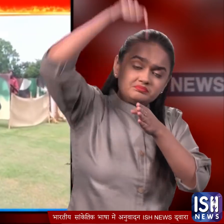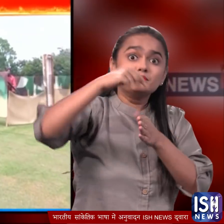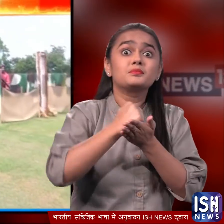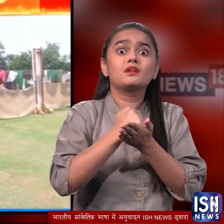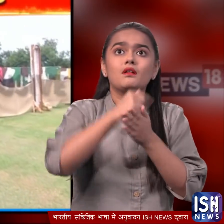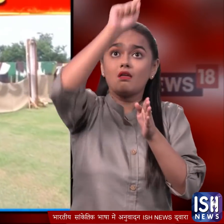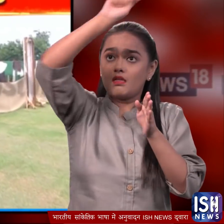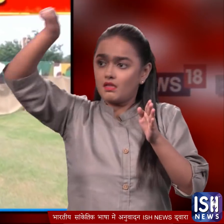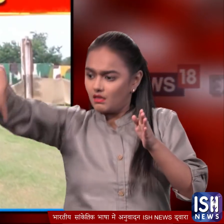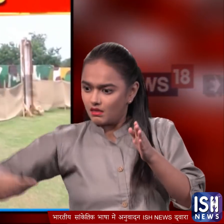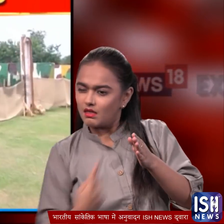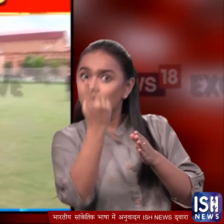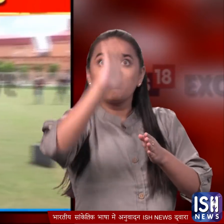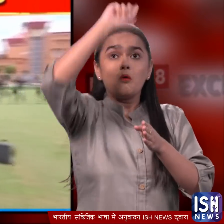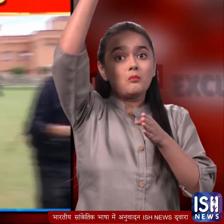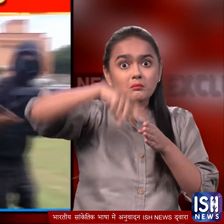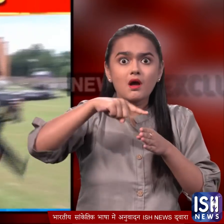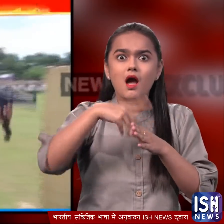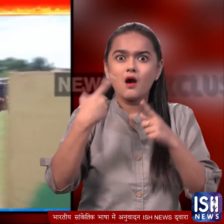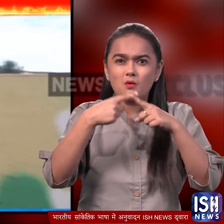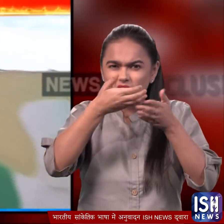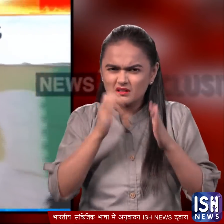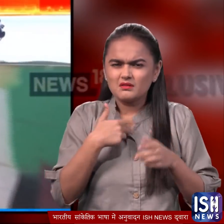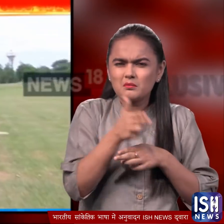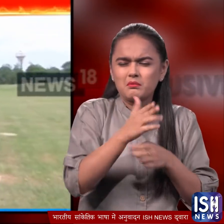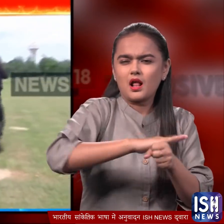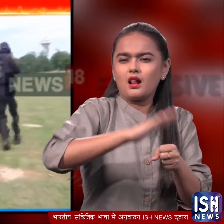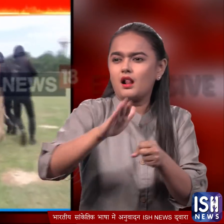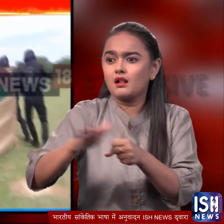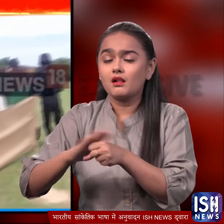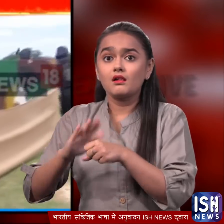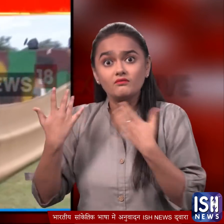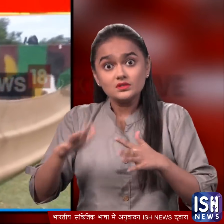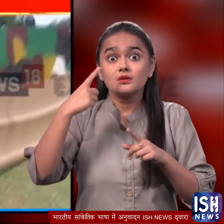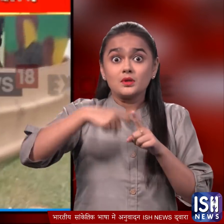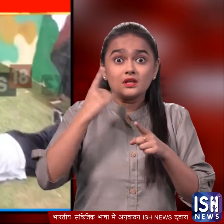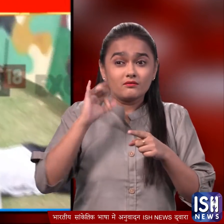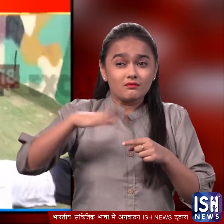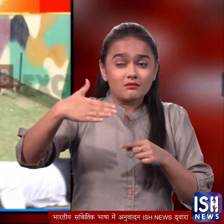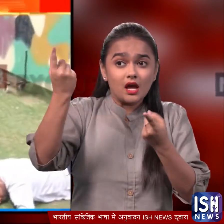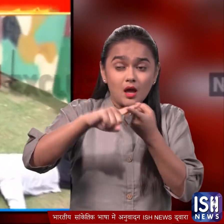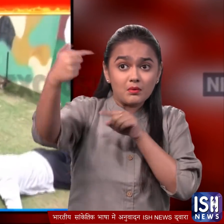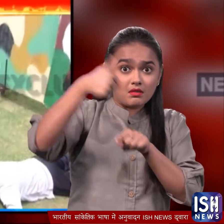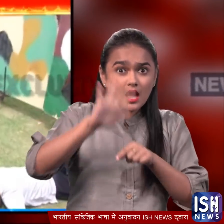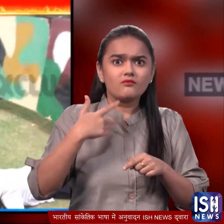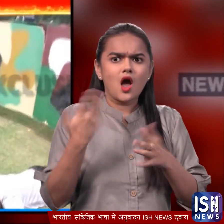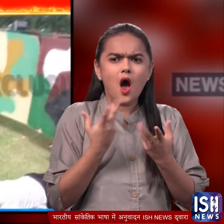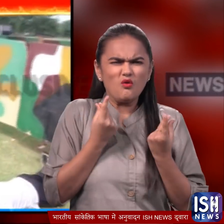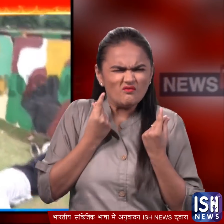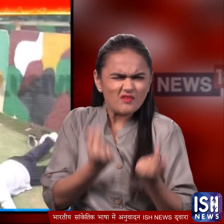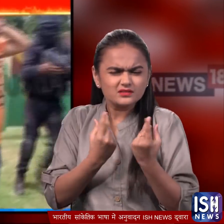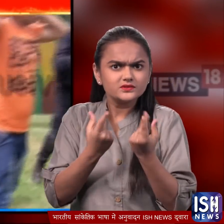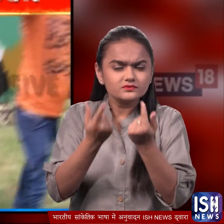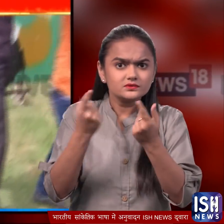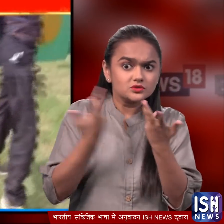इसी तरह इन जवानों ने आतंकियों के ठिकानों में घुसकर कैसे उनका काम तमाम करना है, इसे लेकर भी अपनी तैयारियां परखी। जो तस्वीर वहां से आई उसमें